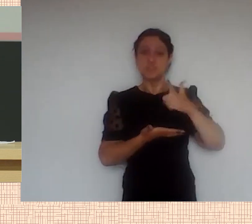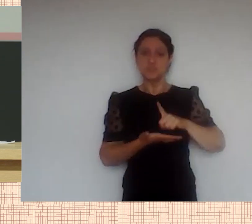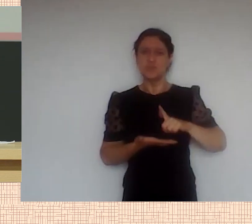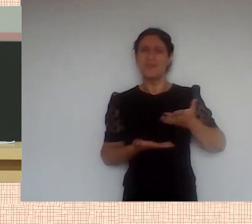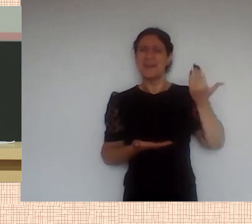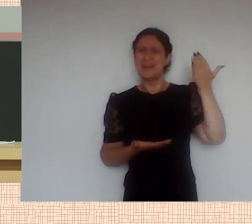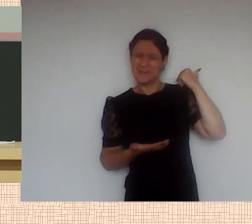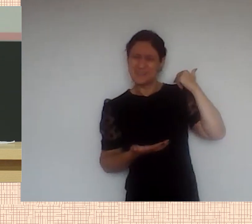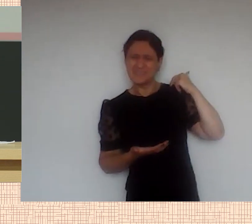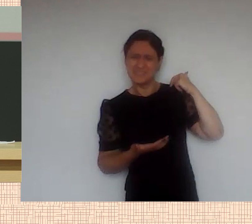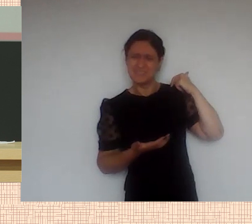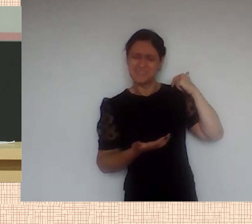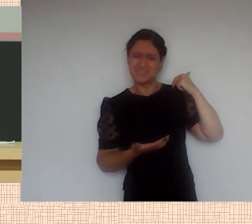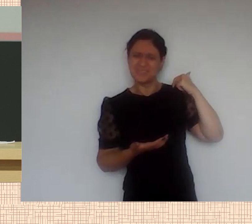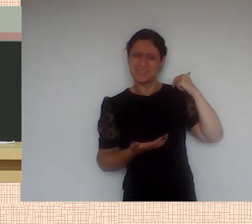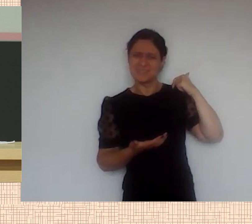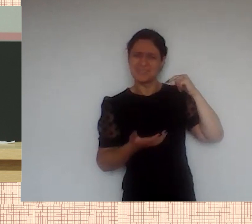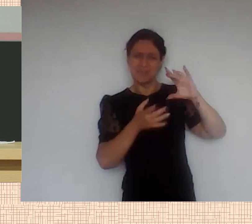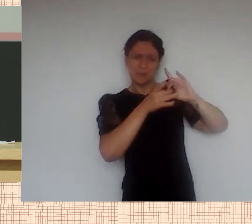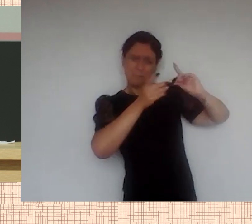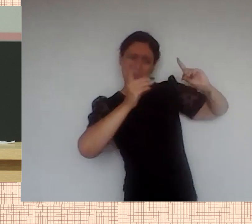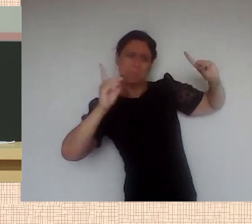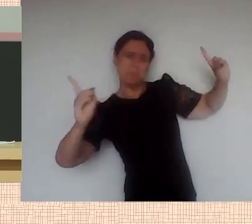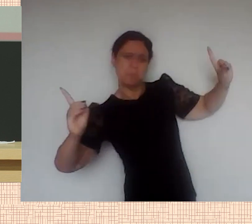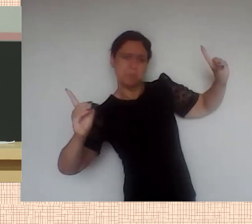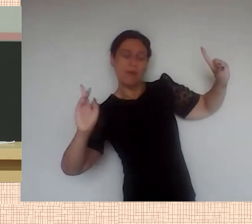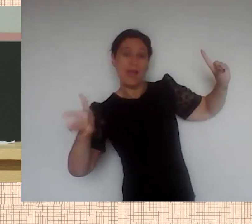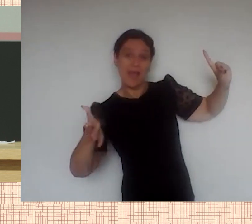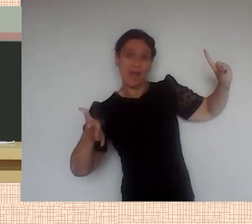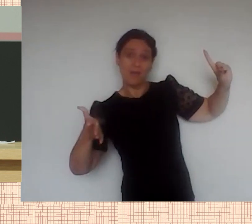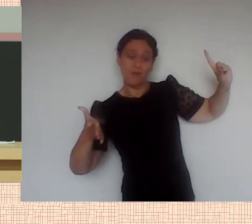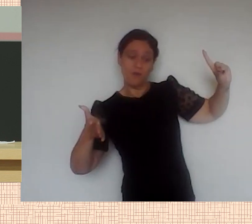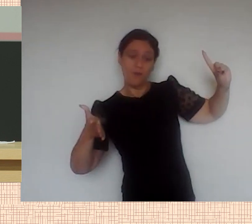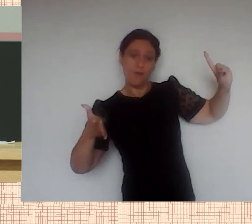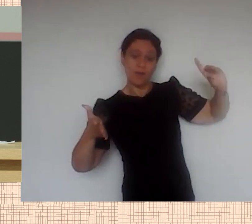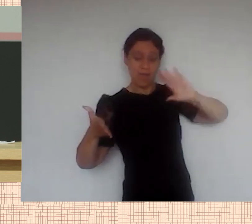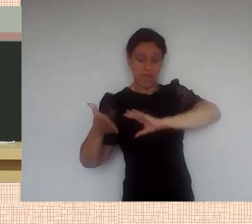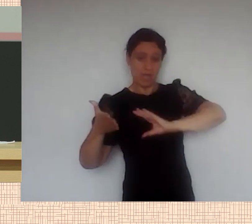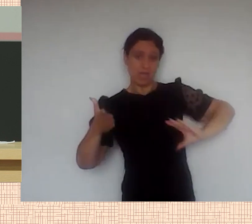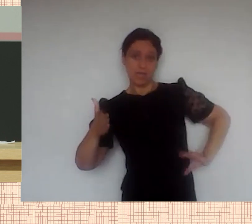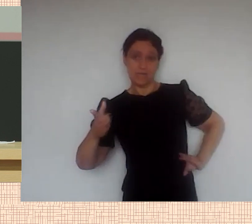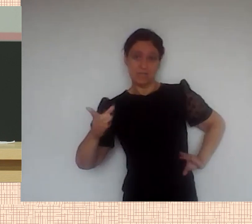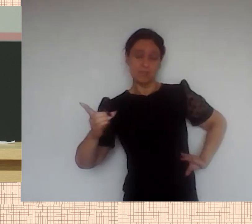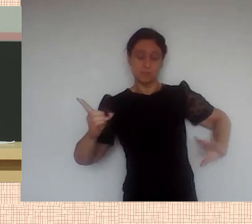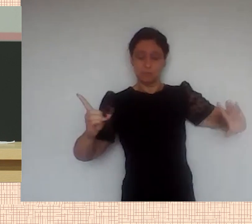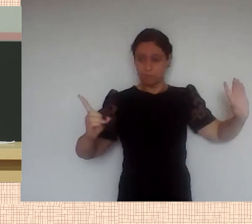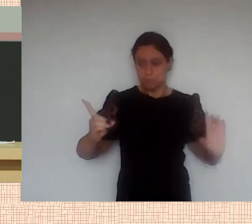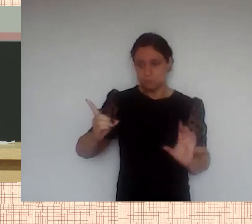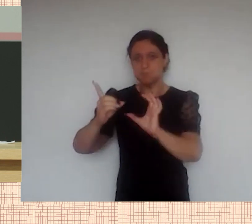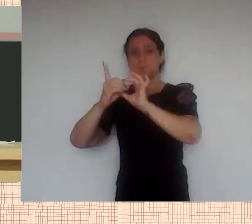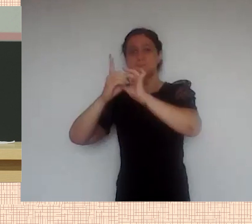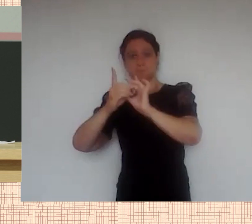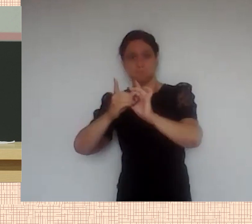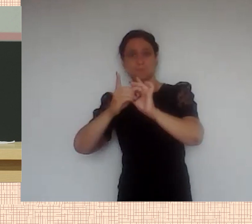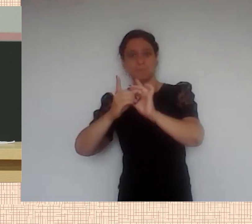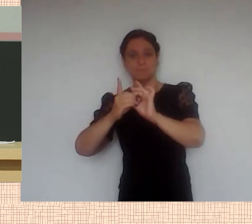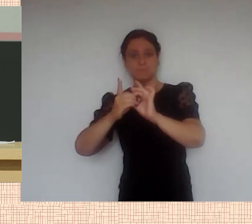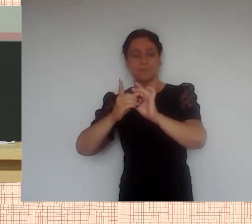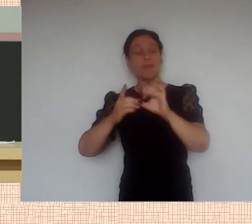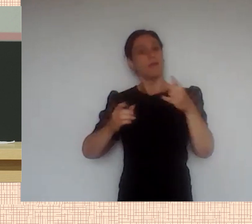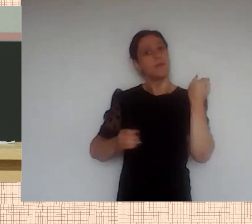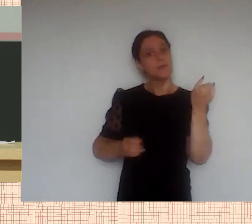nós perdemos em Adão, agora nós recuperamos em Cristo. Por isso a importância de Cristo